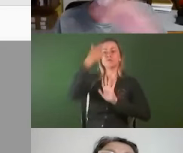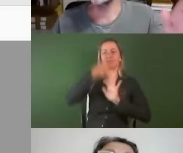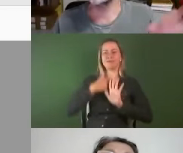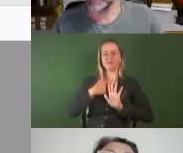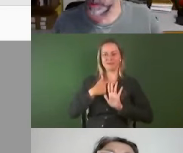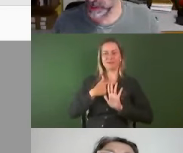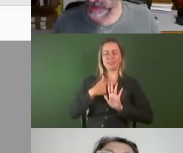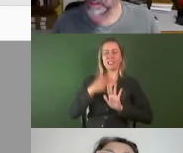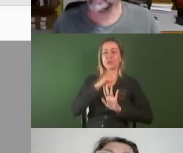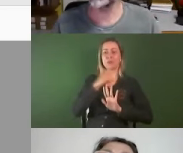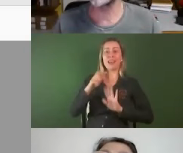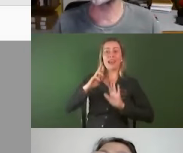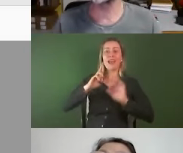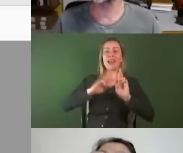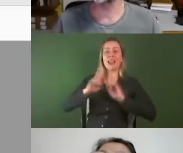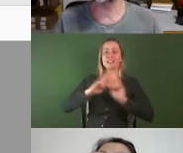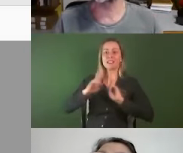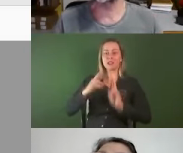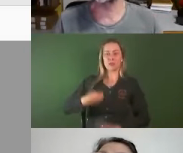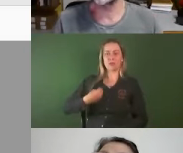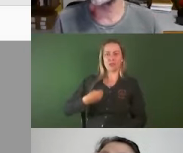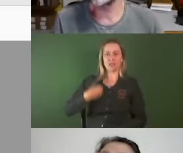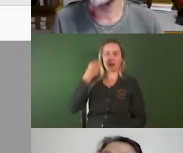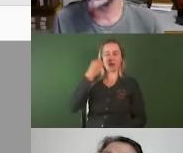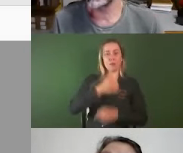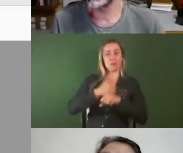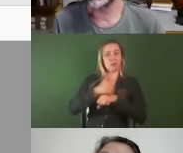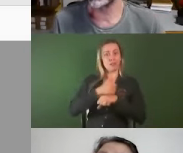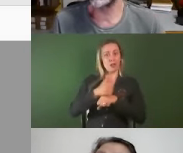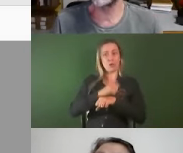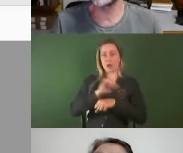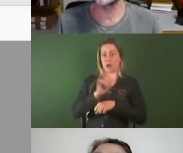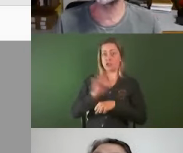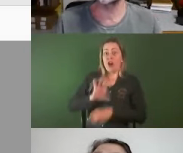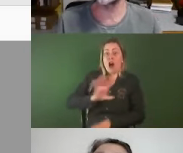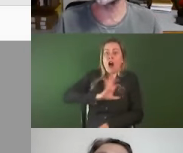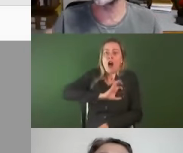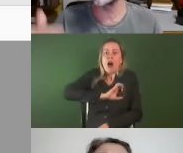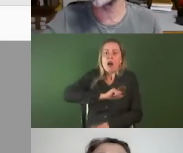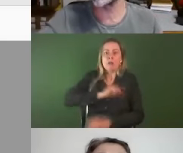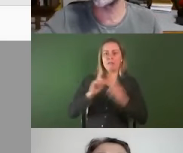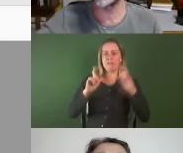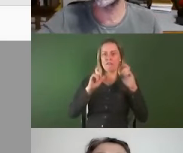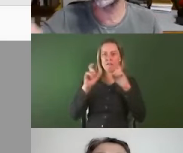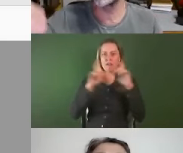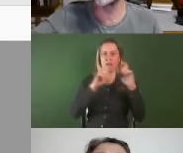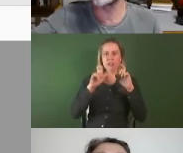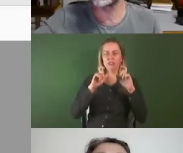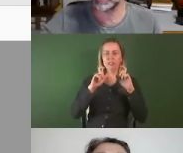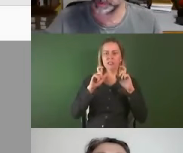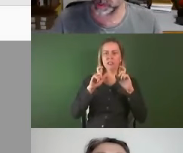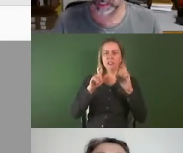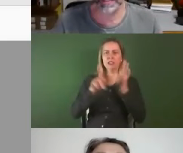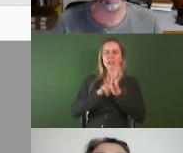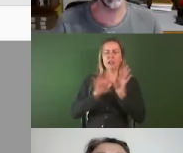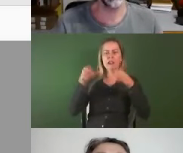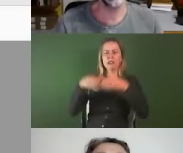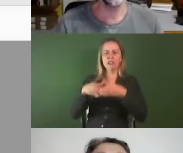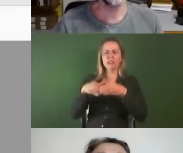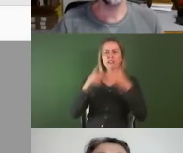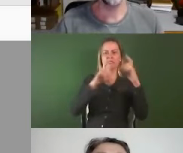Não tem relação nenhuma com a vida profissional, como fotógrafos profissionais. São amantes da fotografia, o que viriam a ser depois os fotoclubes, esse tipo de